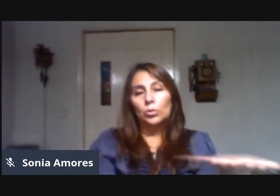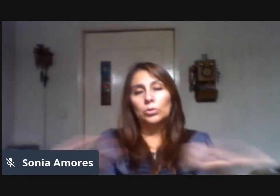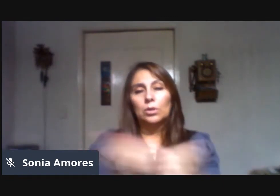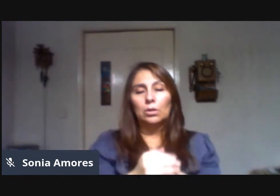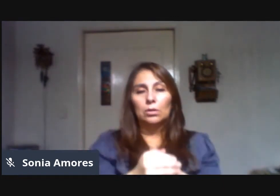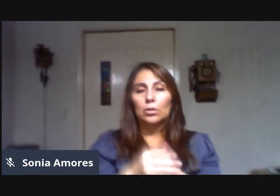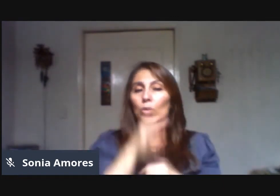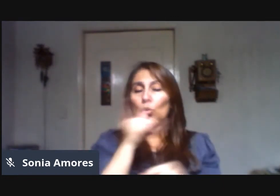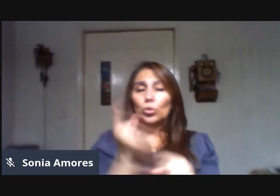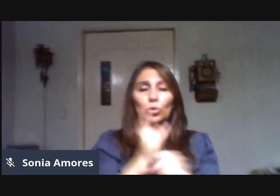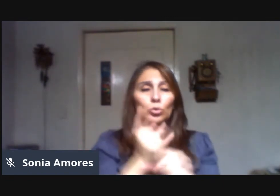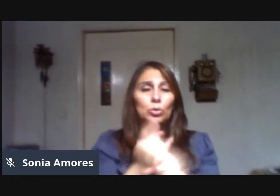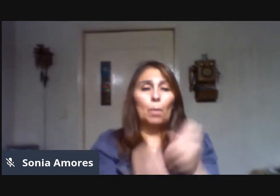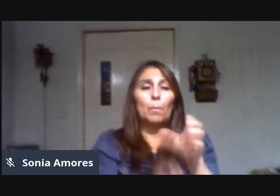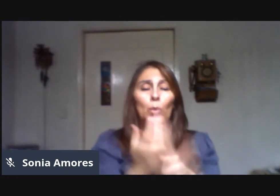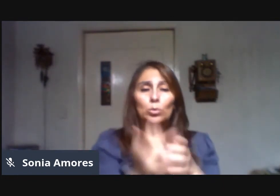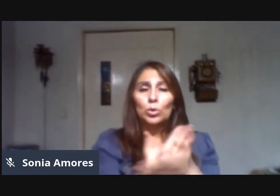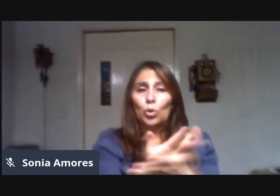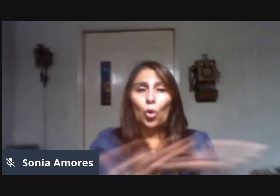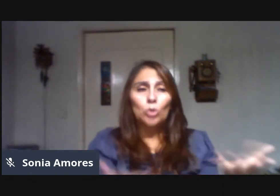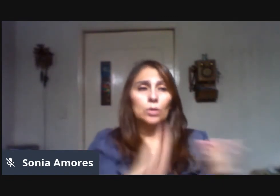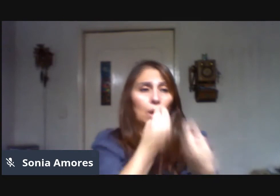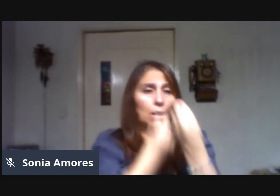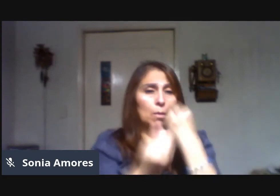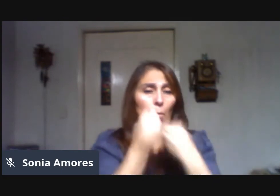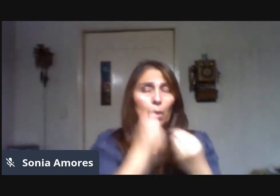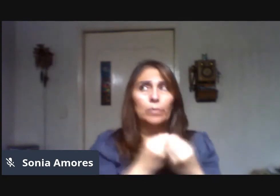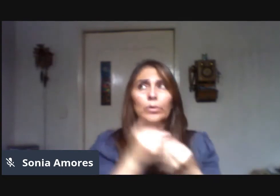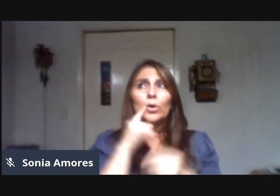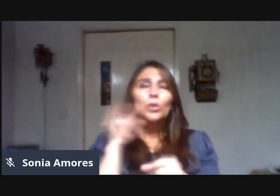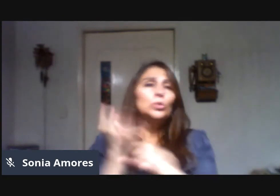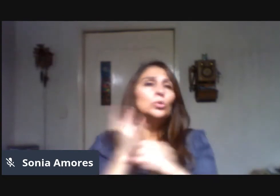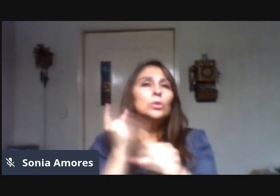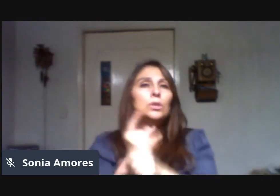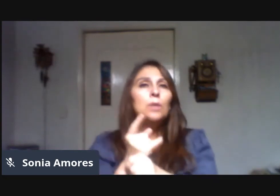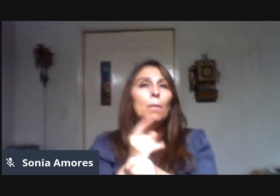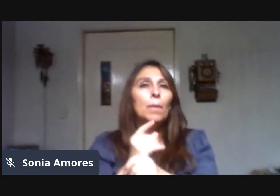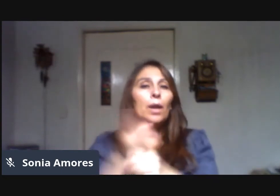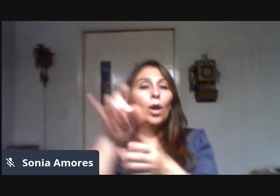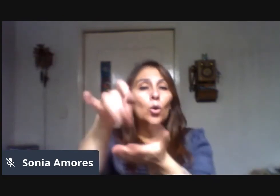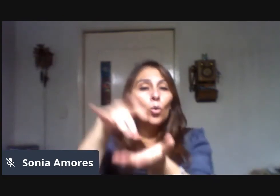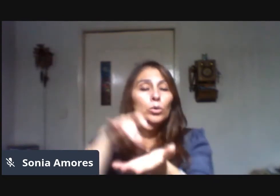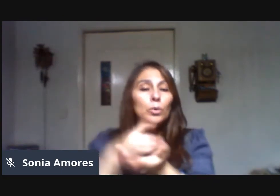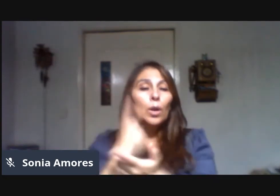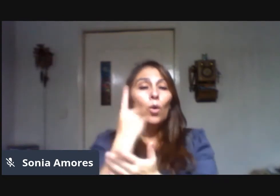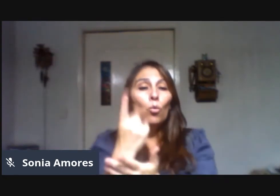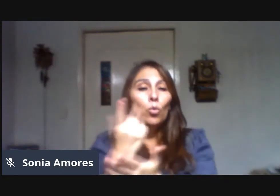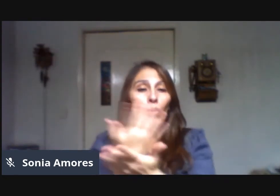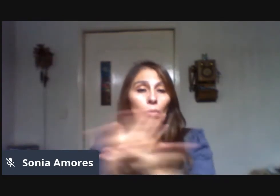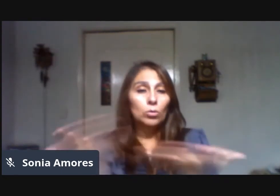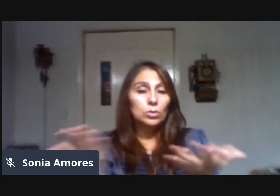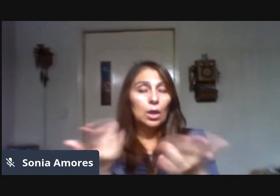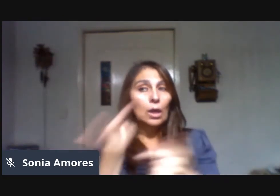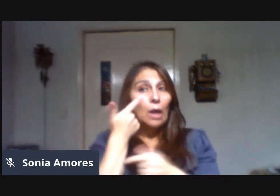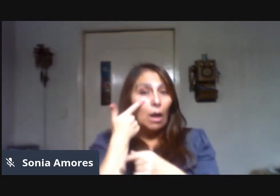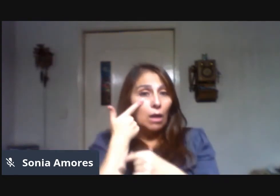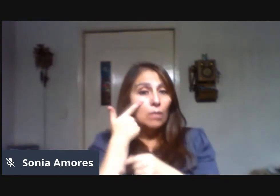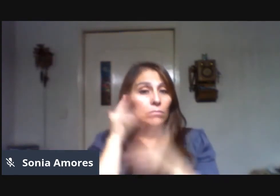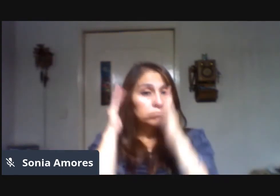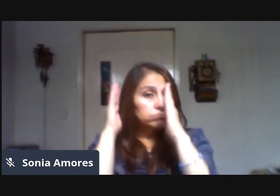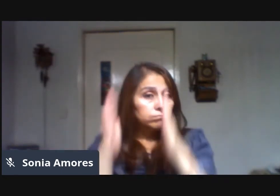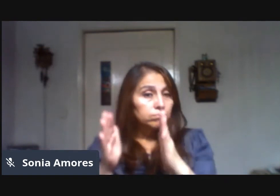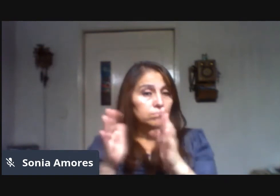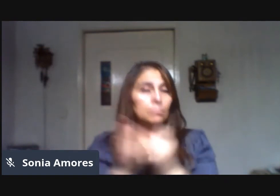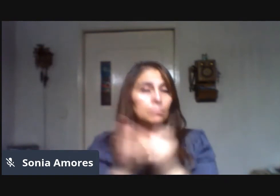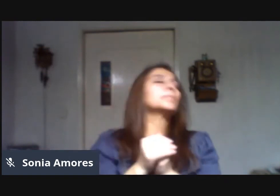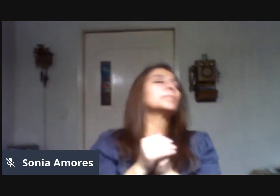para monocultivos, para otro tipo de cosas. Y hay que tener en cuenta. Y en ese sentido, sí